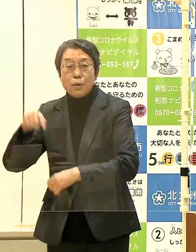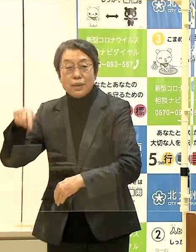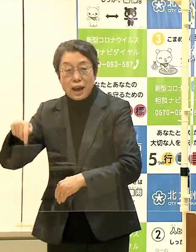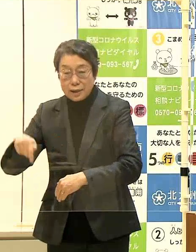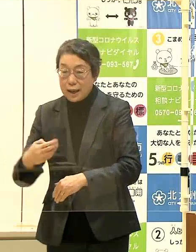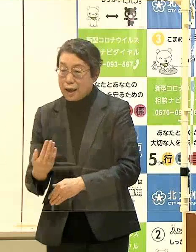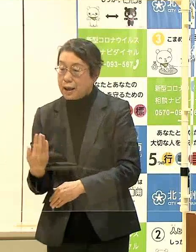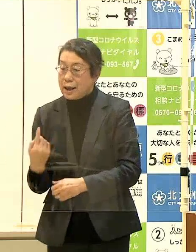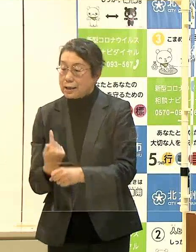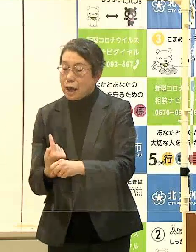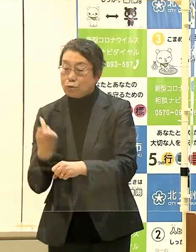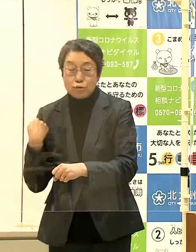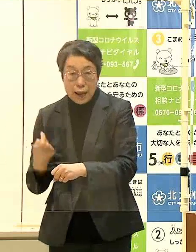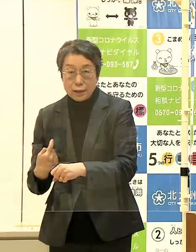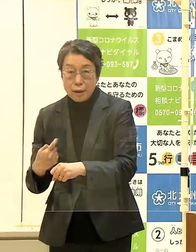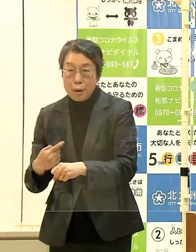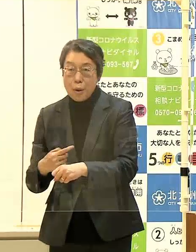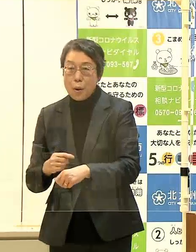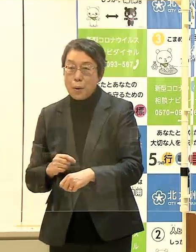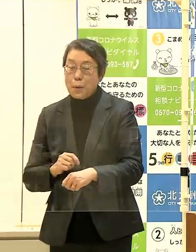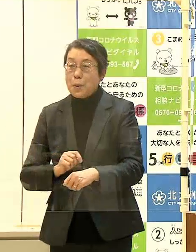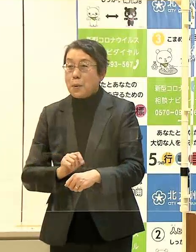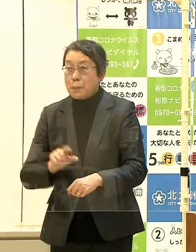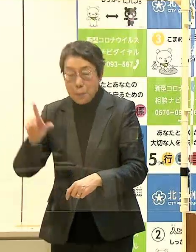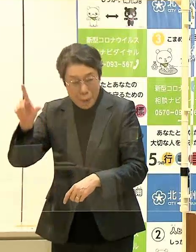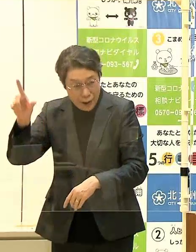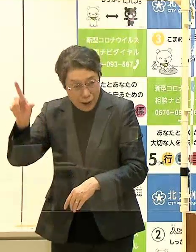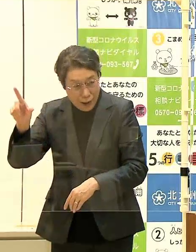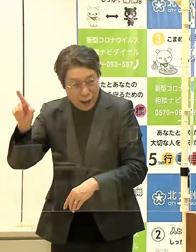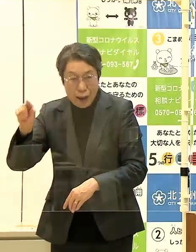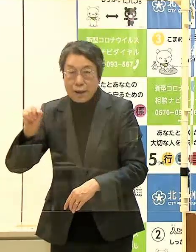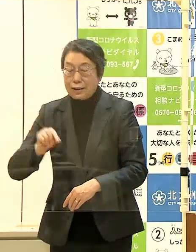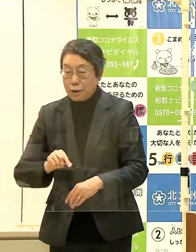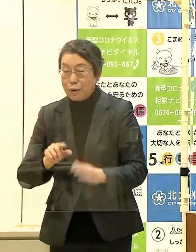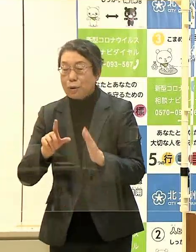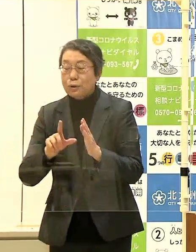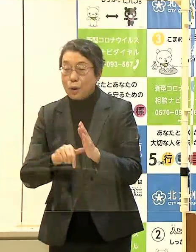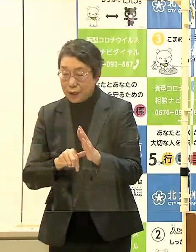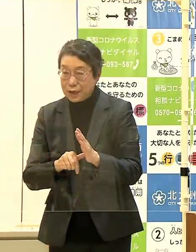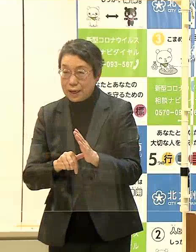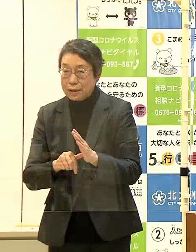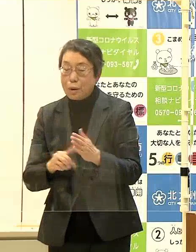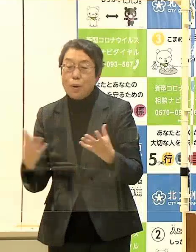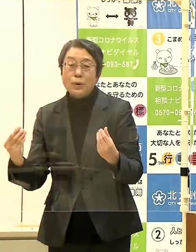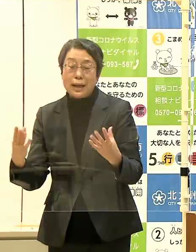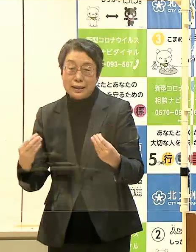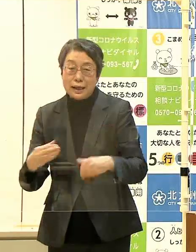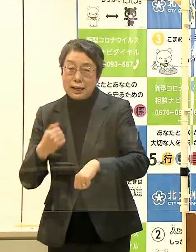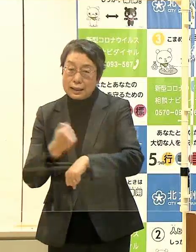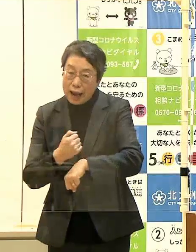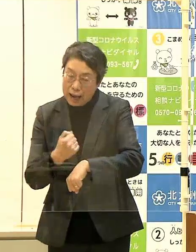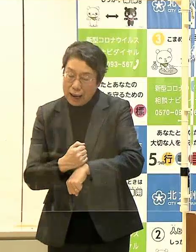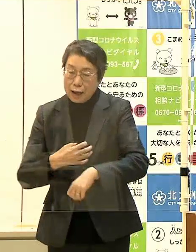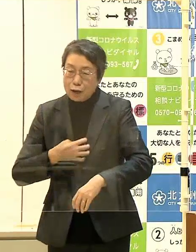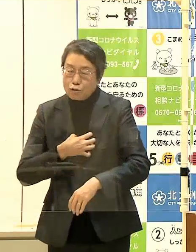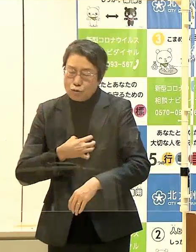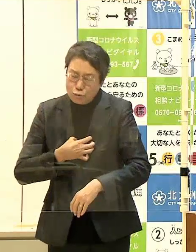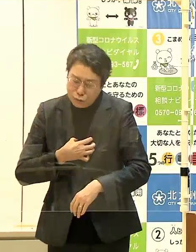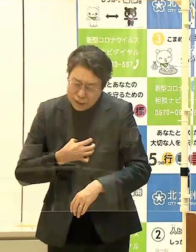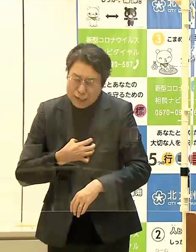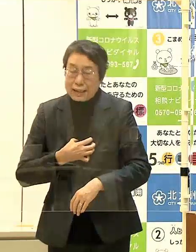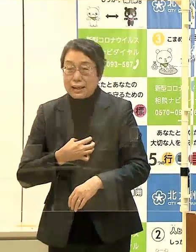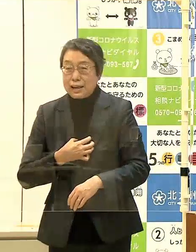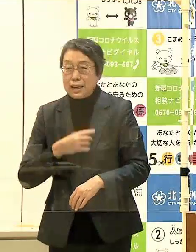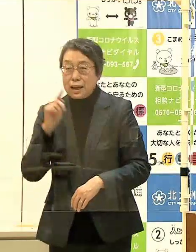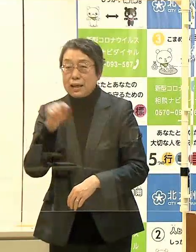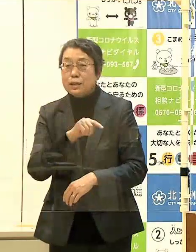波以来多くの方々に大変がご不便をおかけしております苦しい思いの方も少なくない